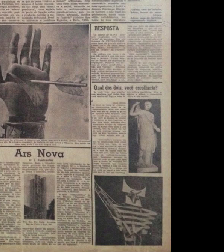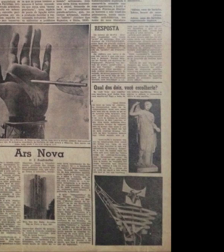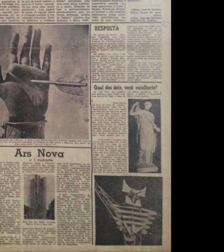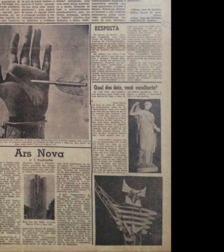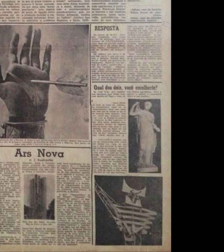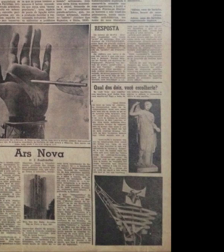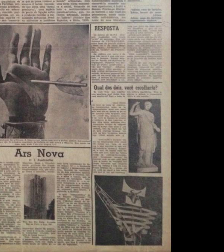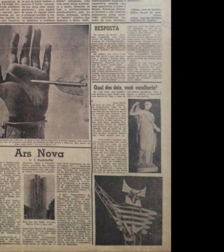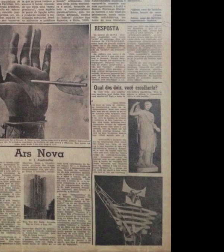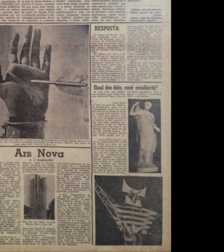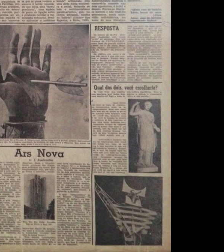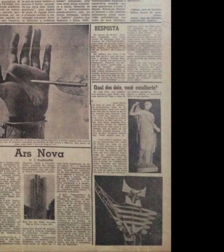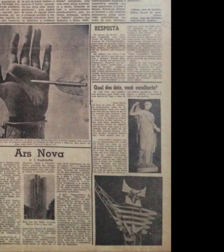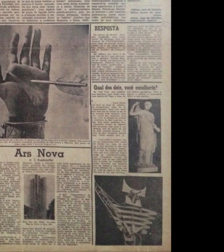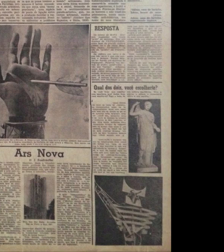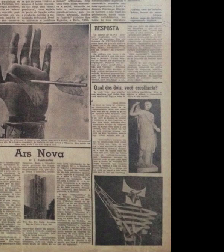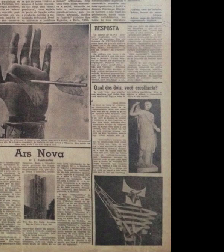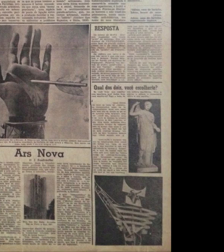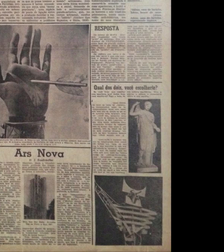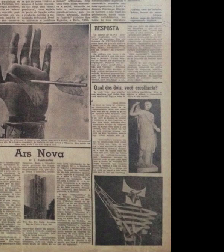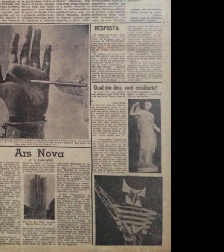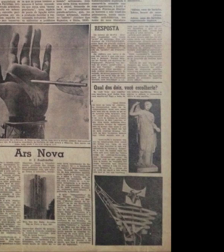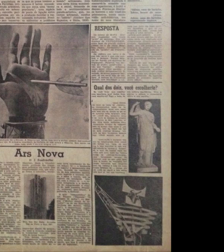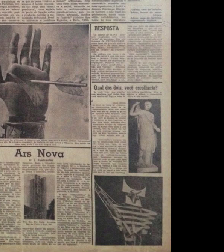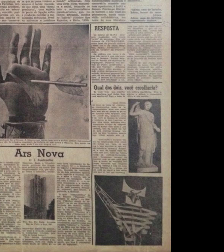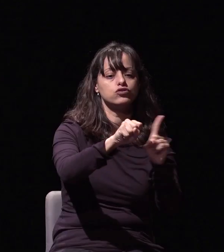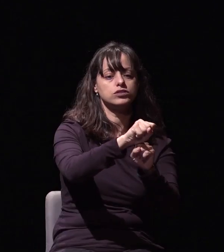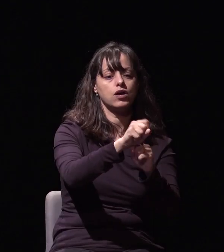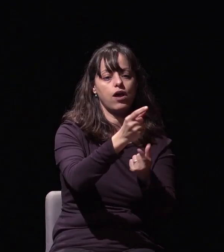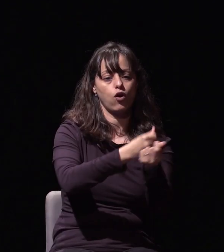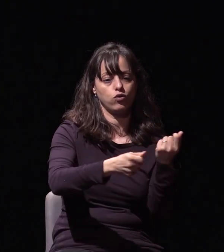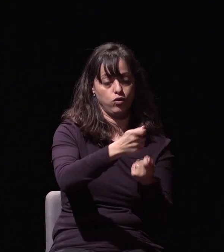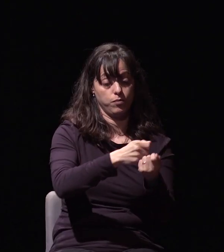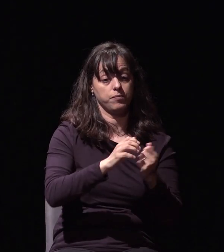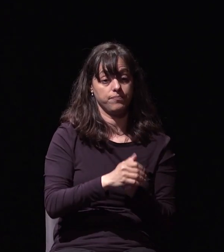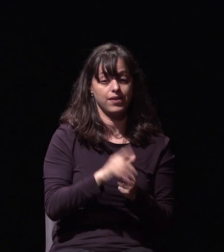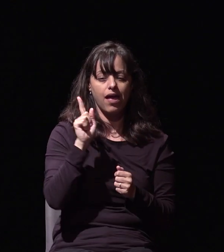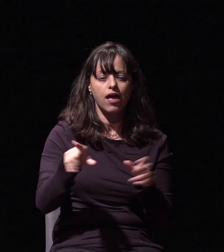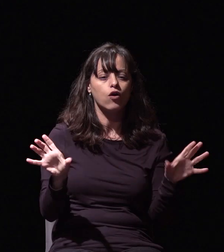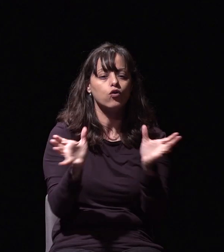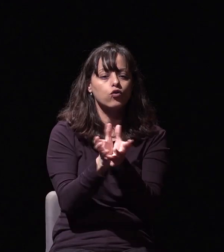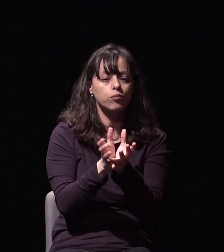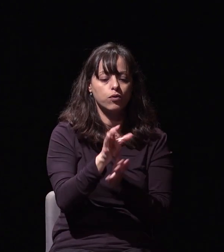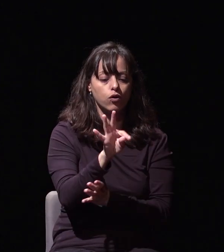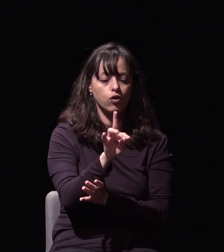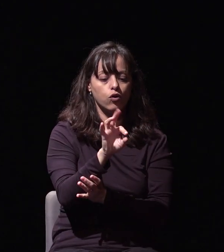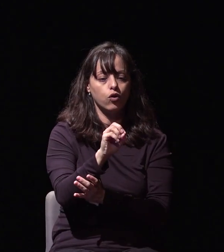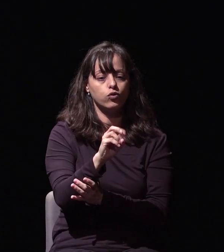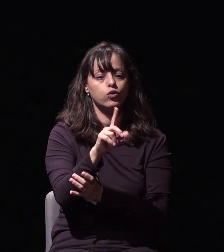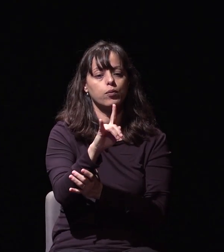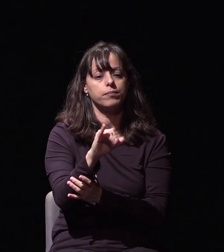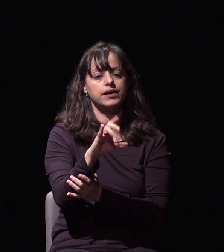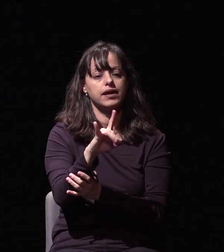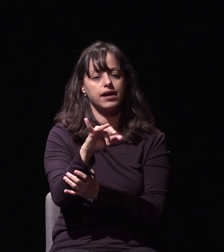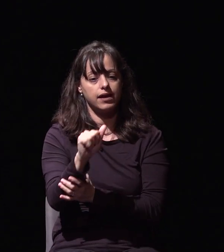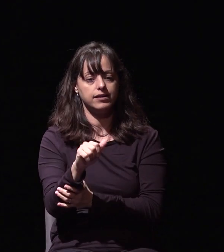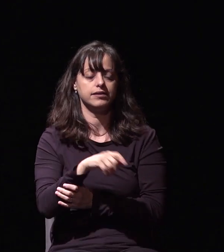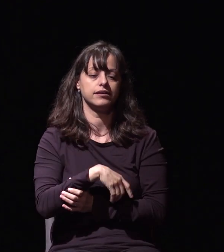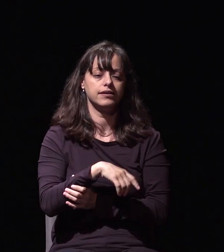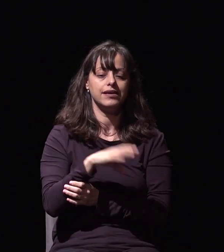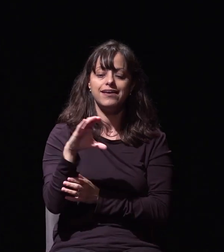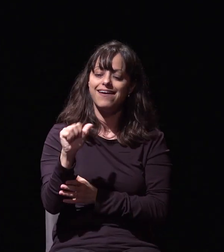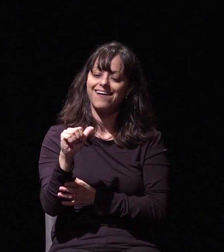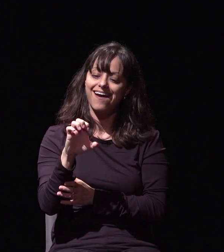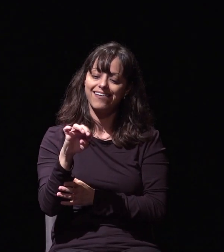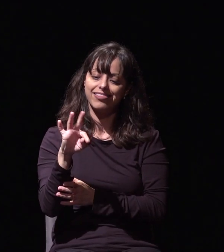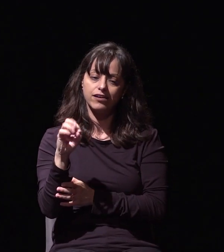cultural construtivo e uma realidade socioeconômica. Foi o grupo da Tropicália, de Caetano e Gil, o Cinema Novo, de Glauber Rocha, que